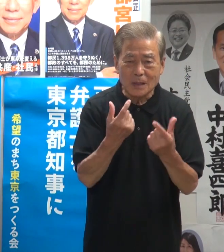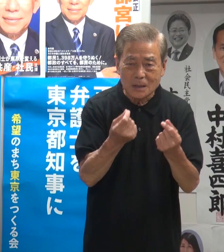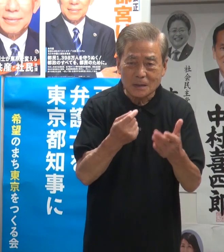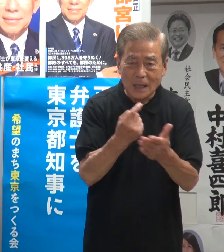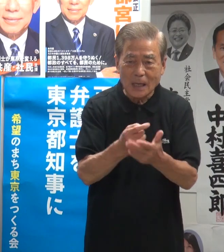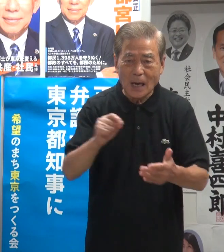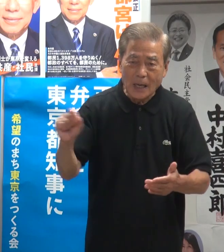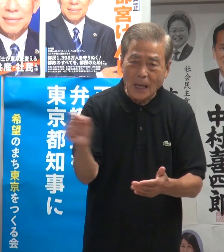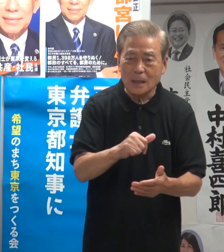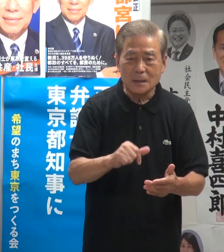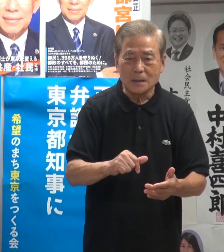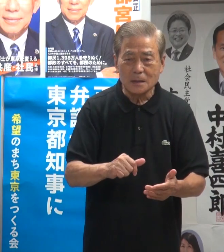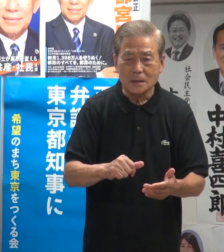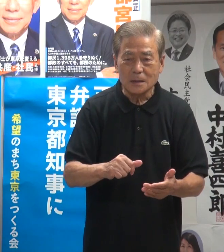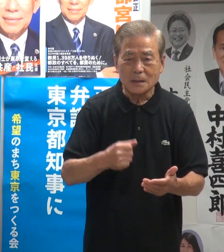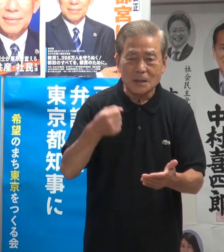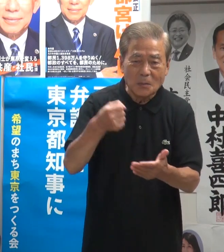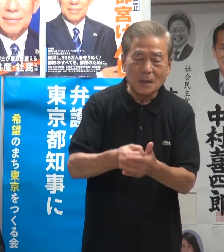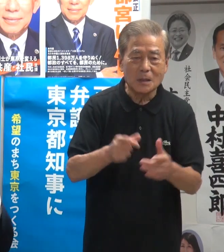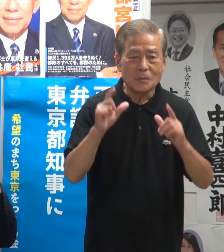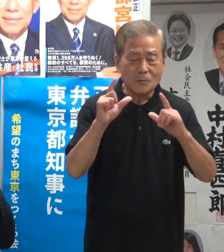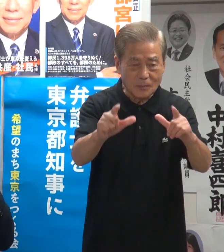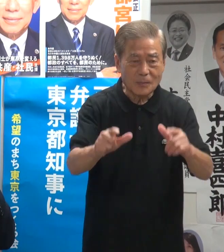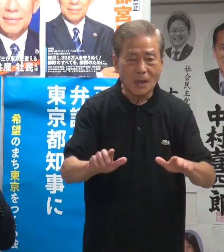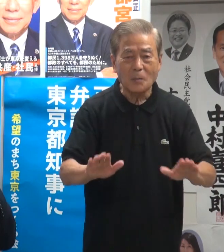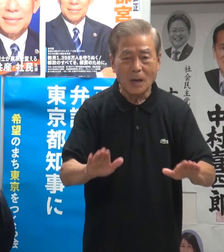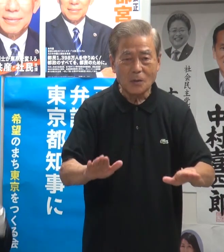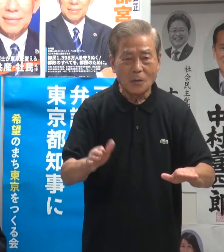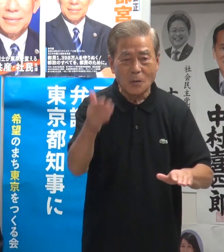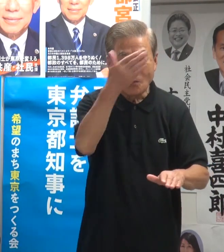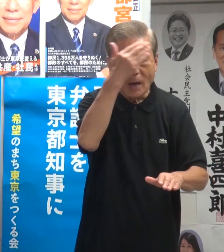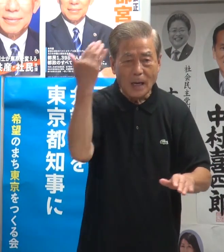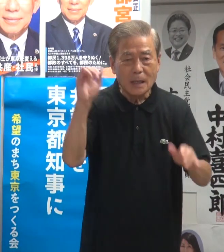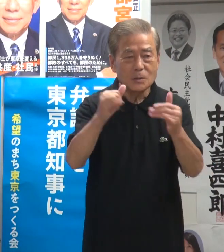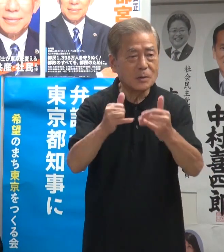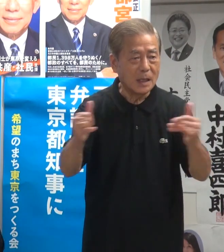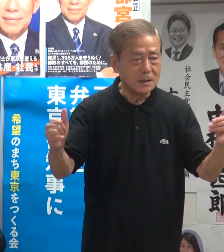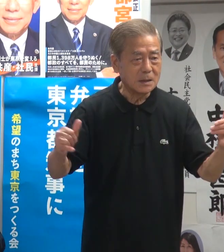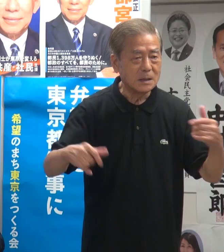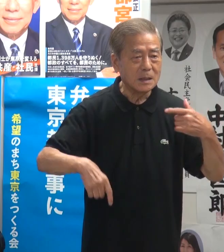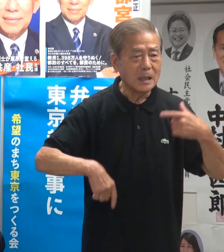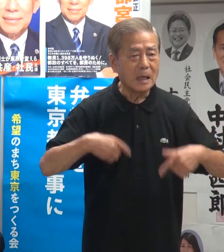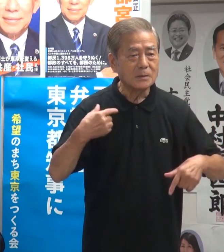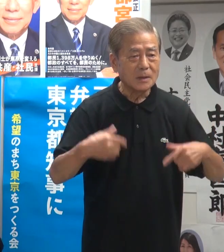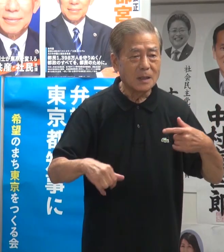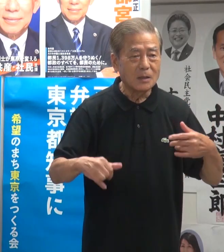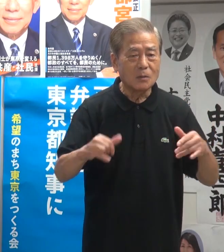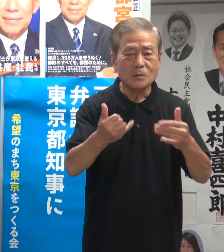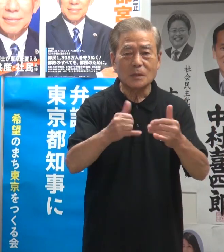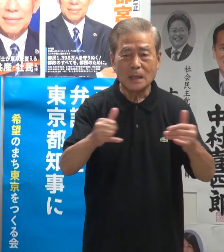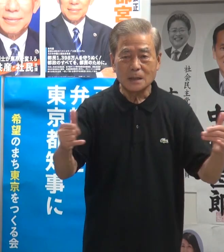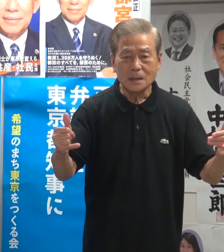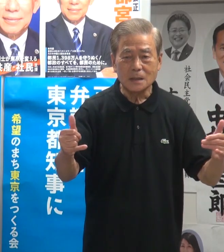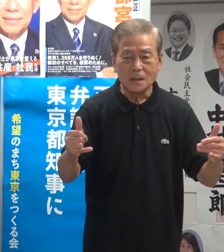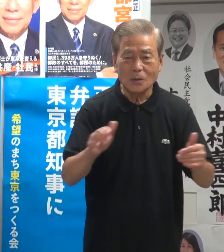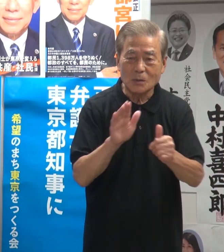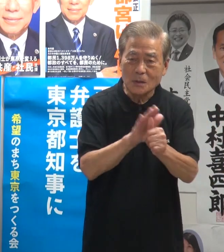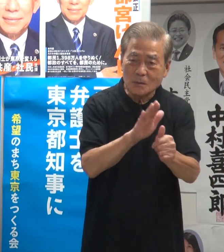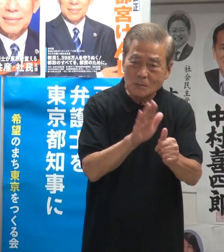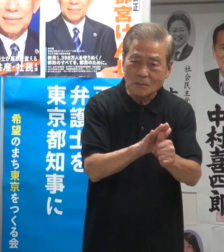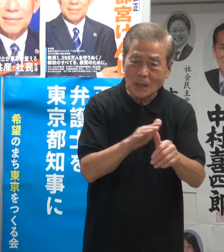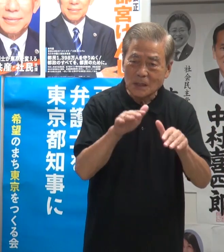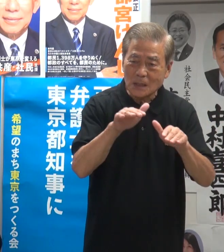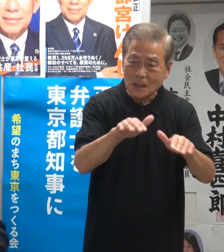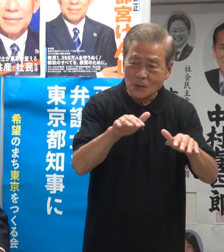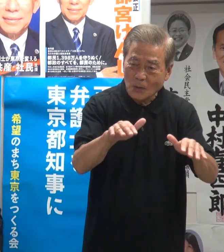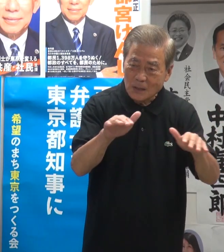からあと学生さんとか若い人の中でどういうふうなぜ支持が広がってるのか、私もよく